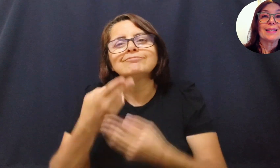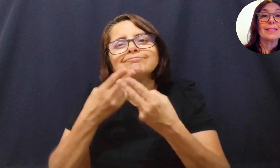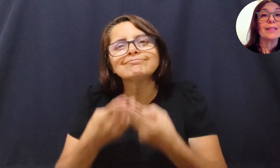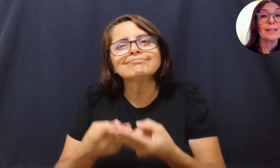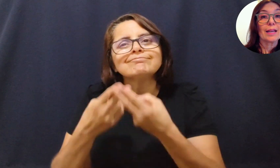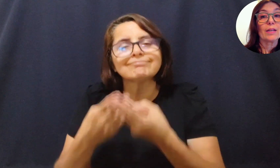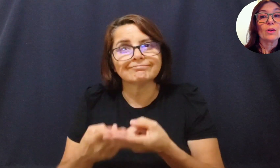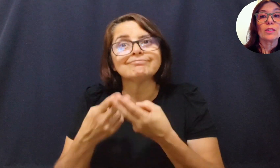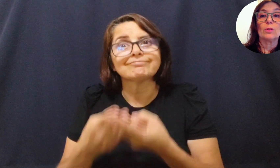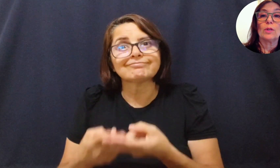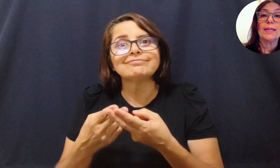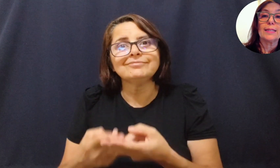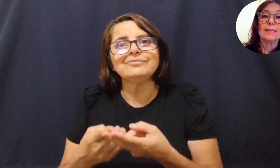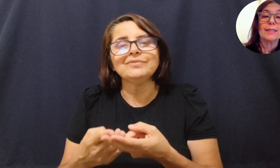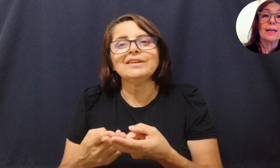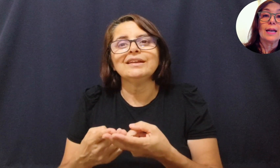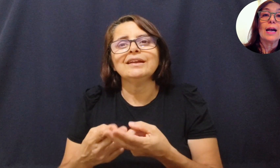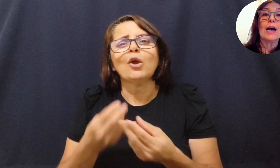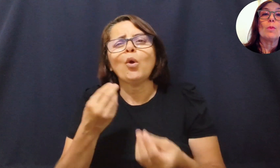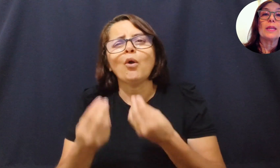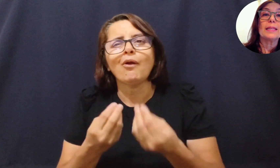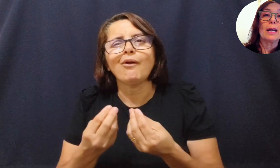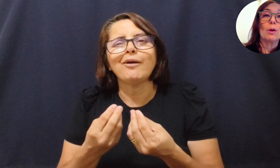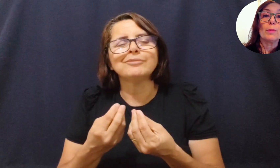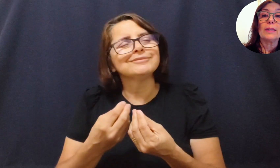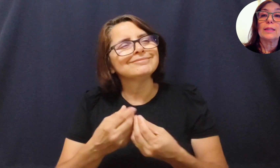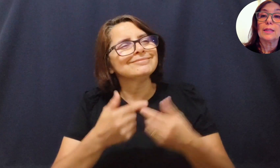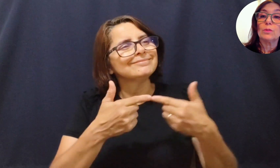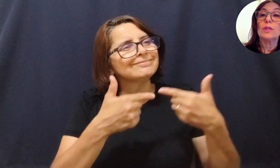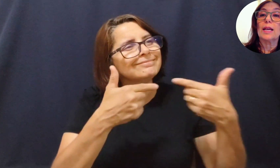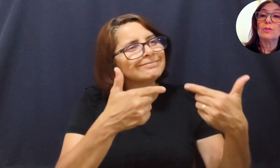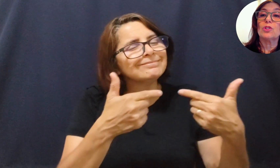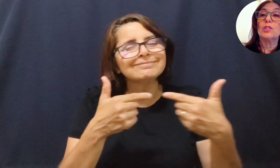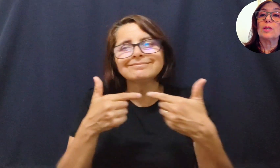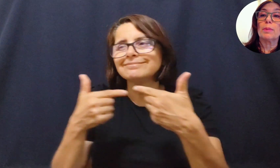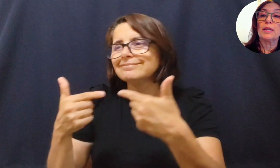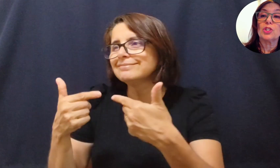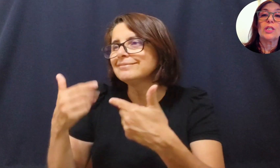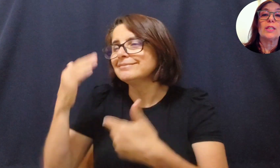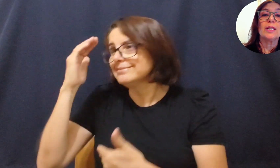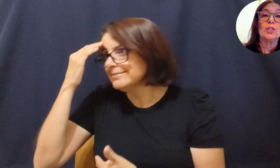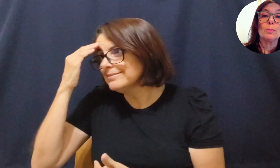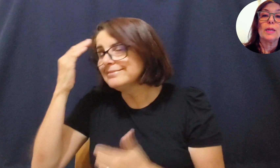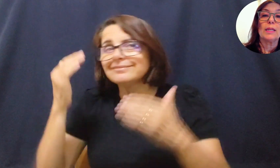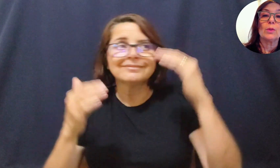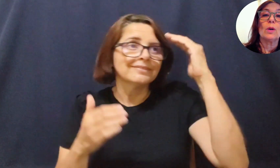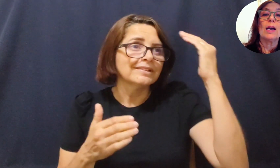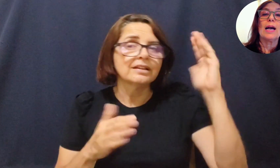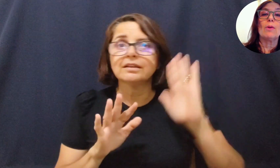começar a exercitar a nossa tolerância, aumentando os laços de simpatia e